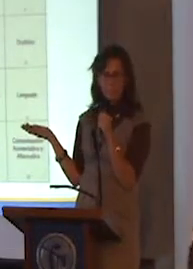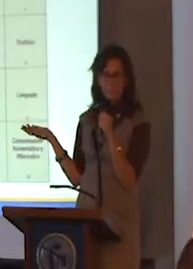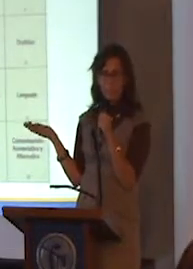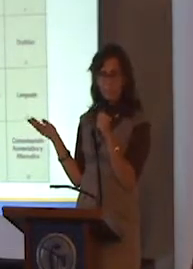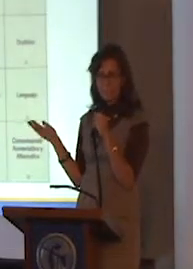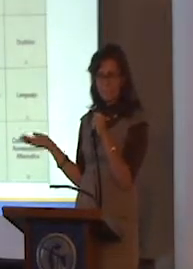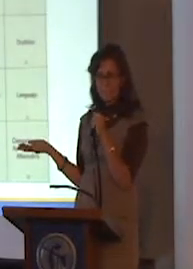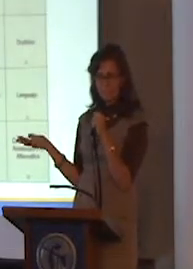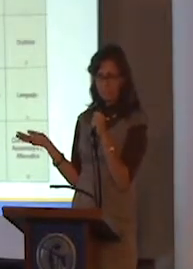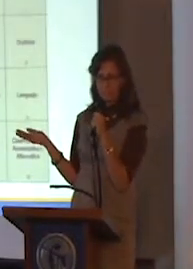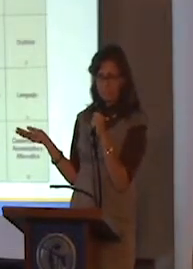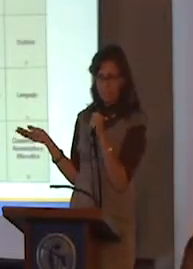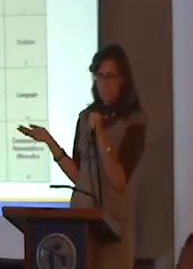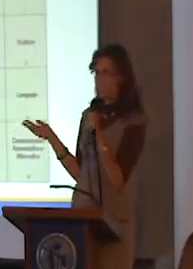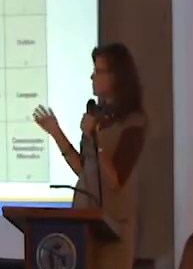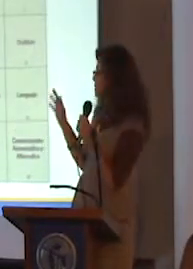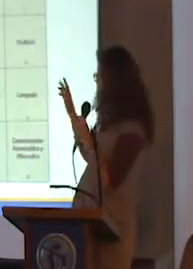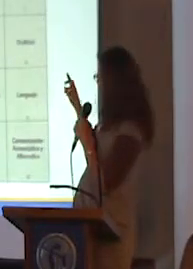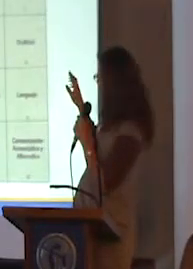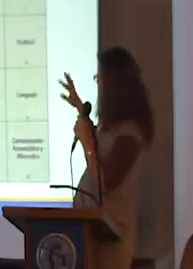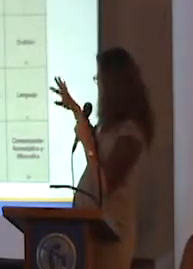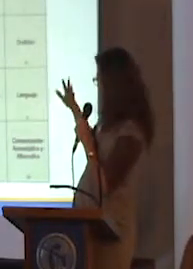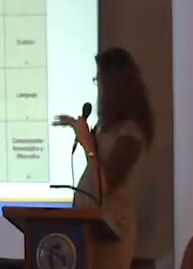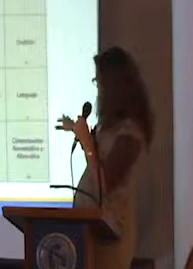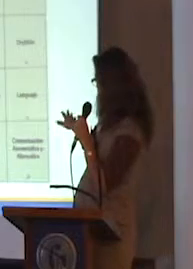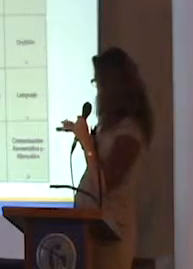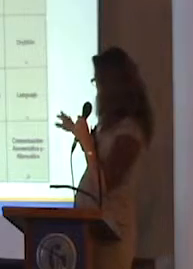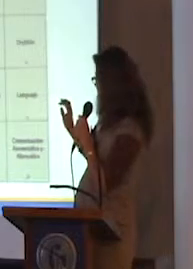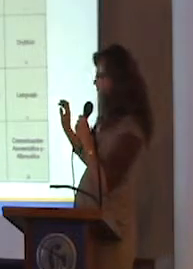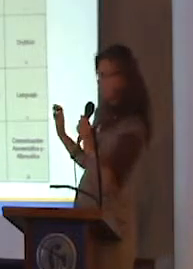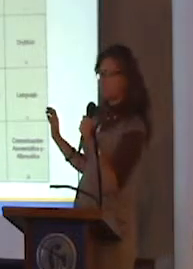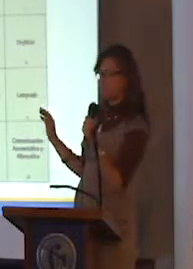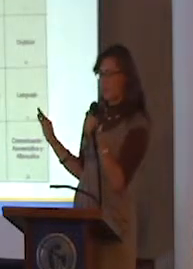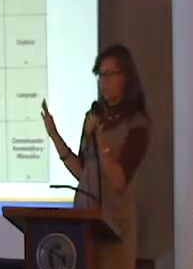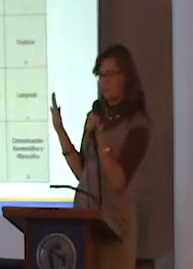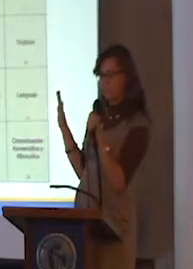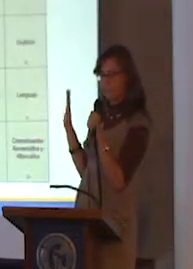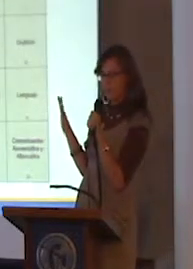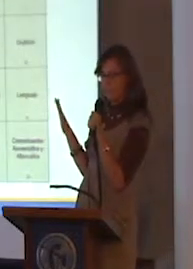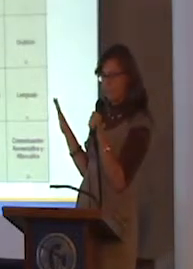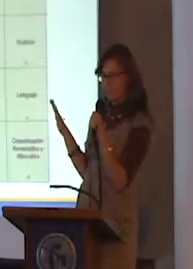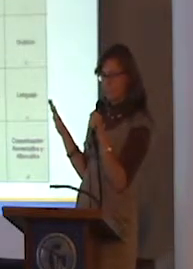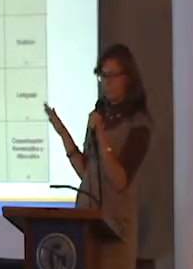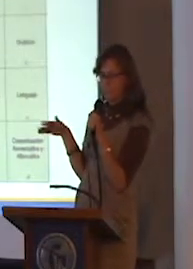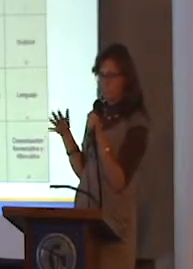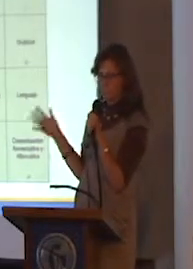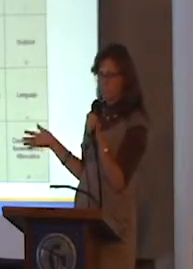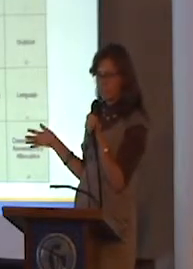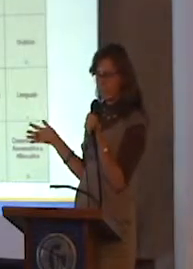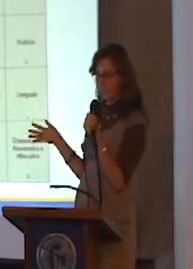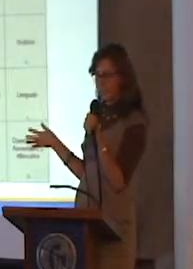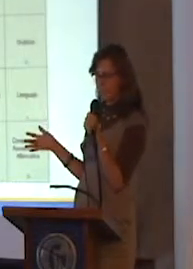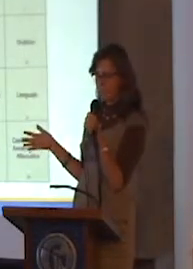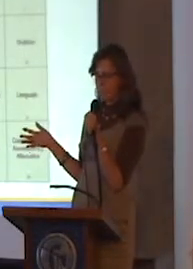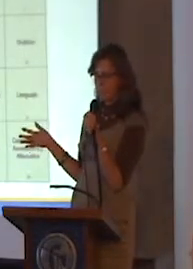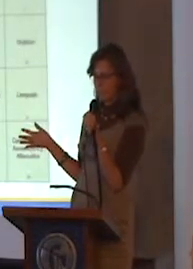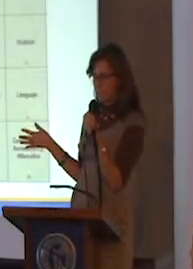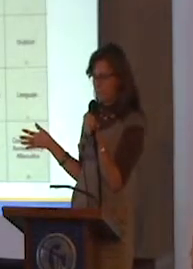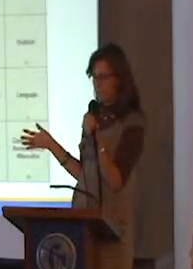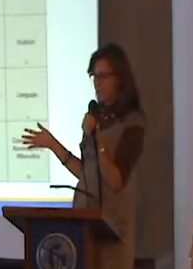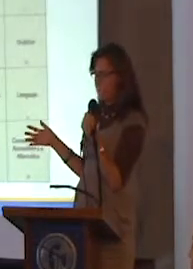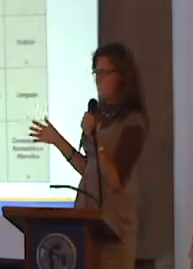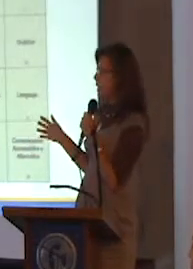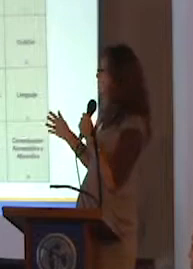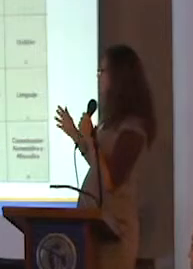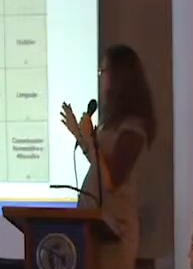generalmente se utilizan dentro de la disciplina. Entonces se numeran 20, un juego de 20 palabras propias del este